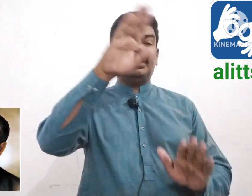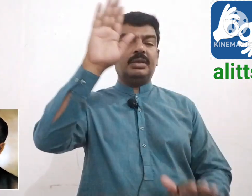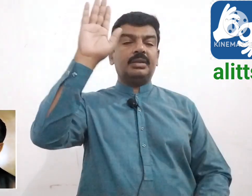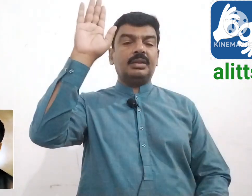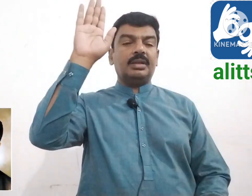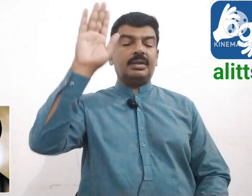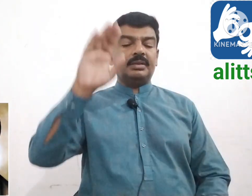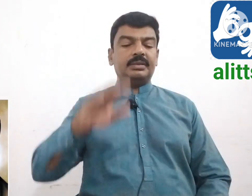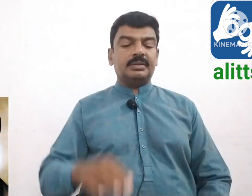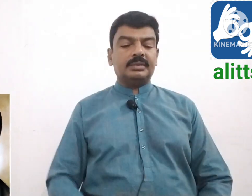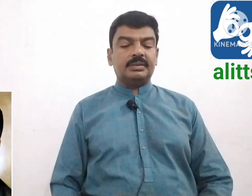बुलंद इतना